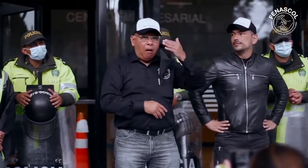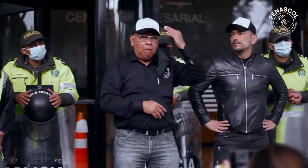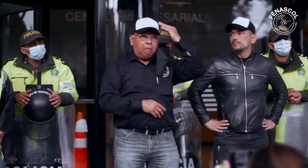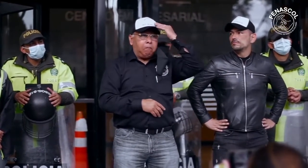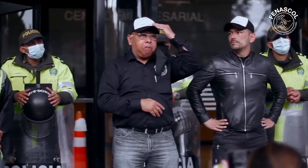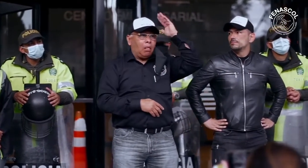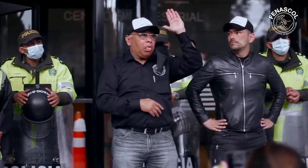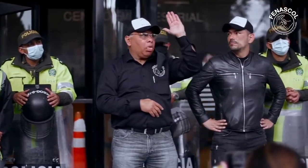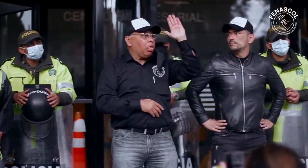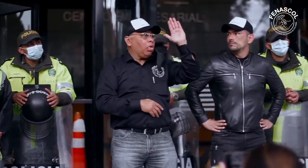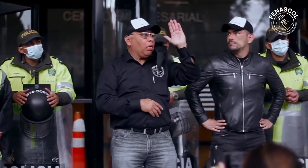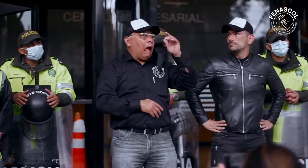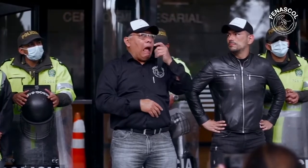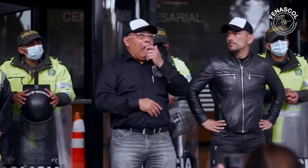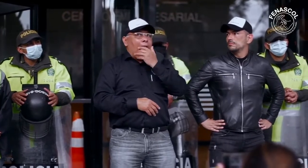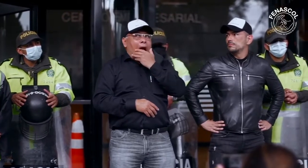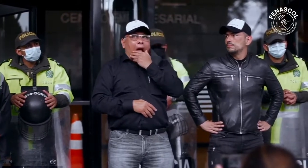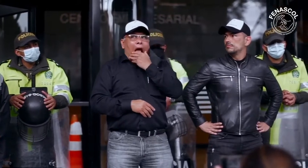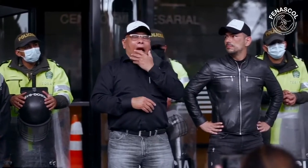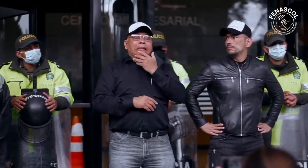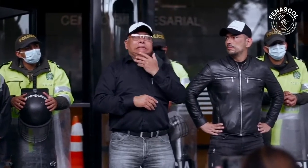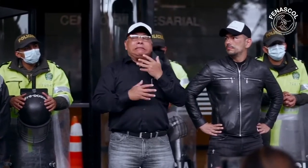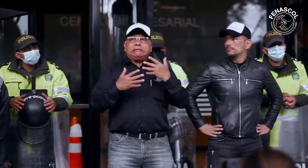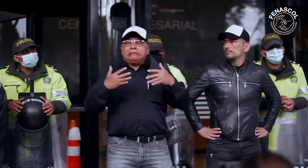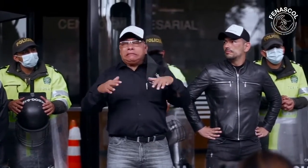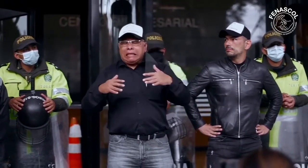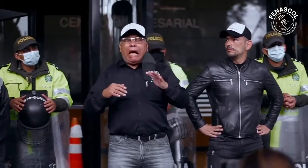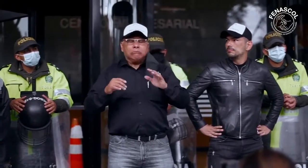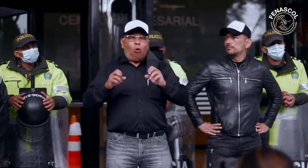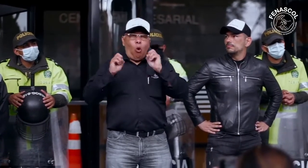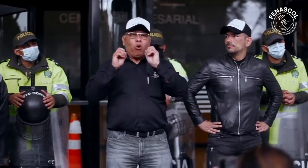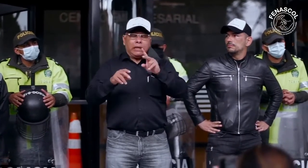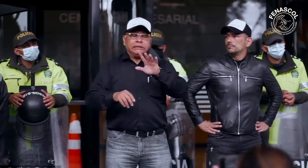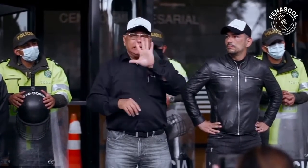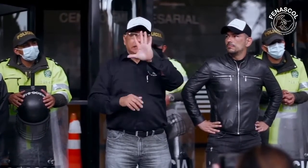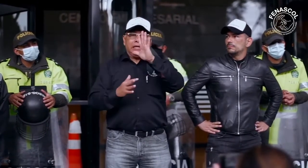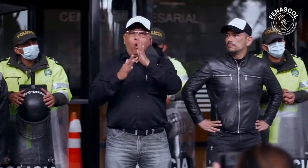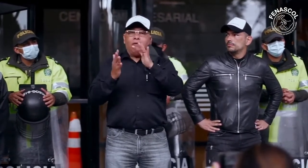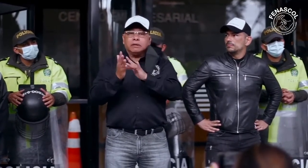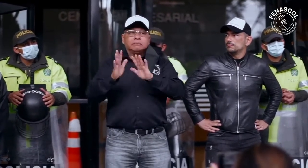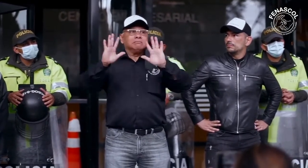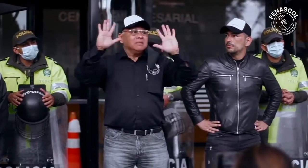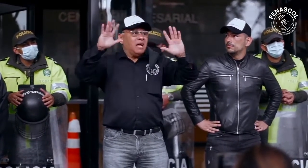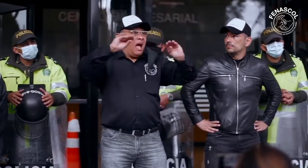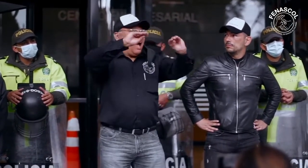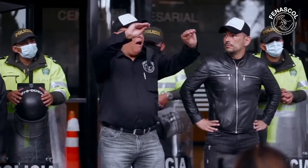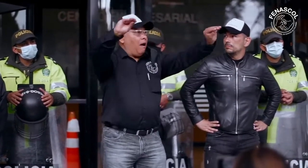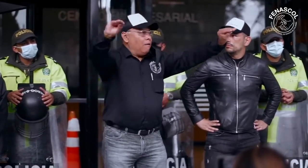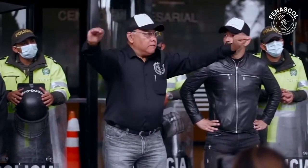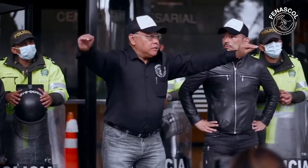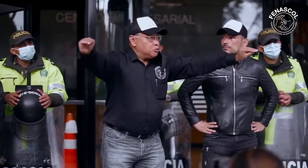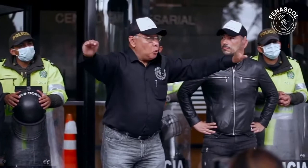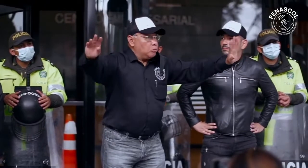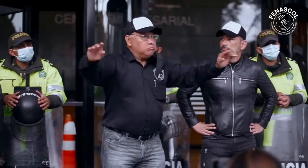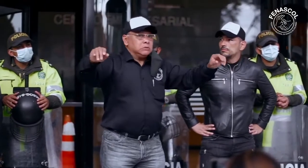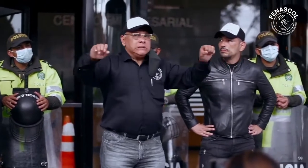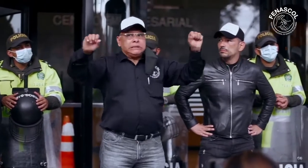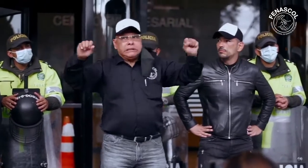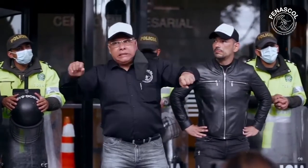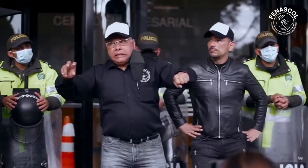vencieron. La viceministra dijo, realmente no sabía de esto y lo abordaremos el 5 de